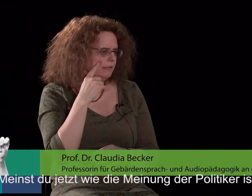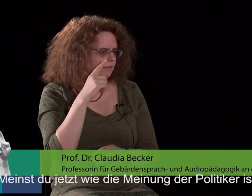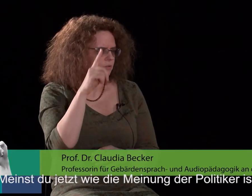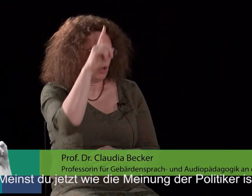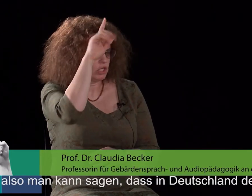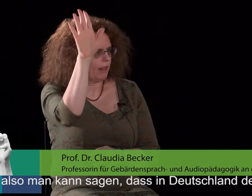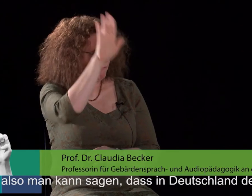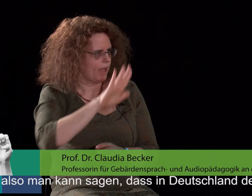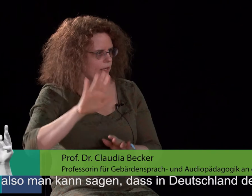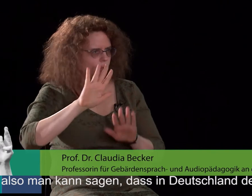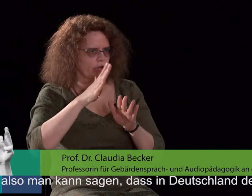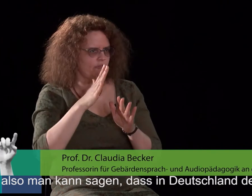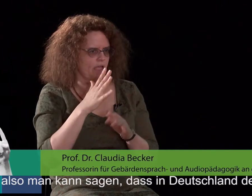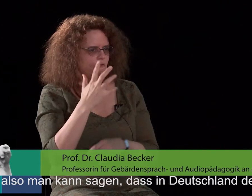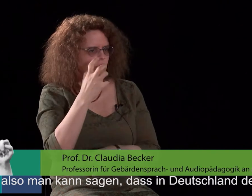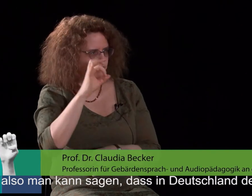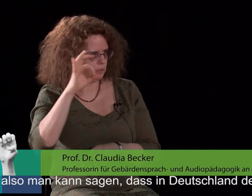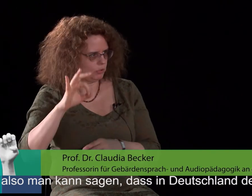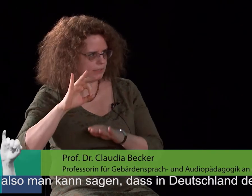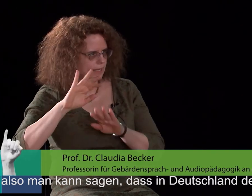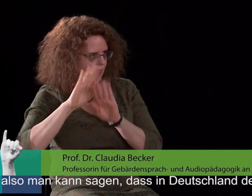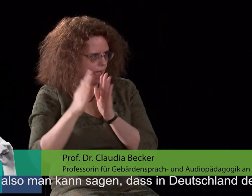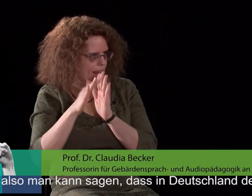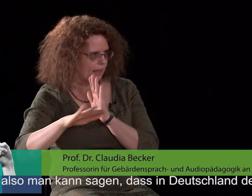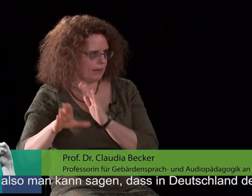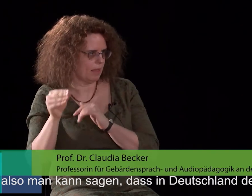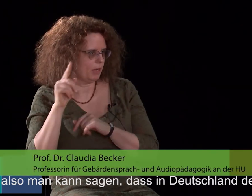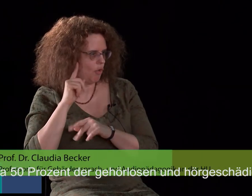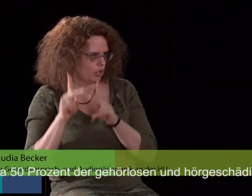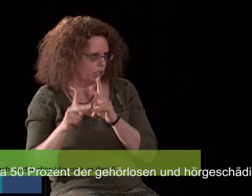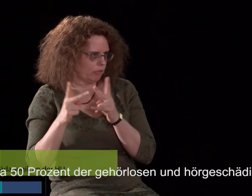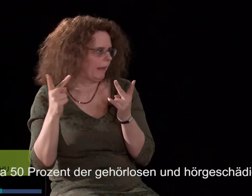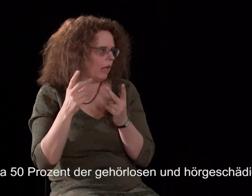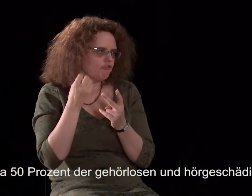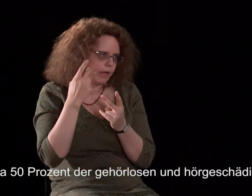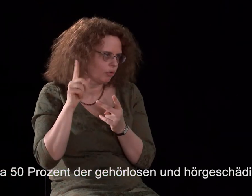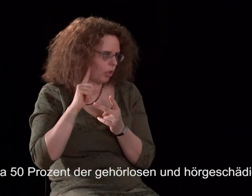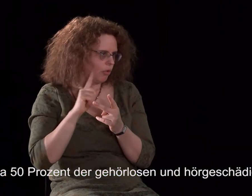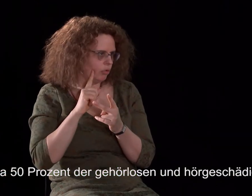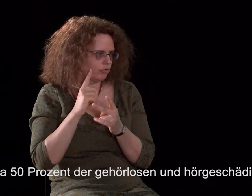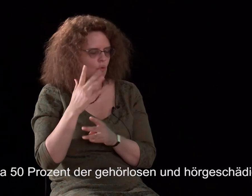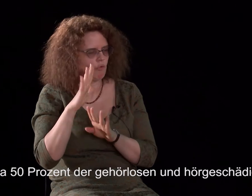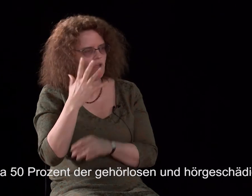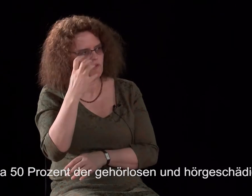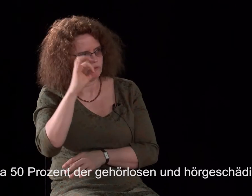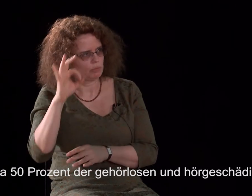Ja. Ja, also man kann sagen, dass in Deutschland derzeit etwa 50 Prozent der